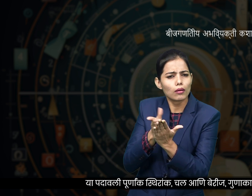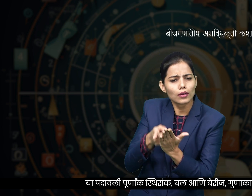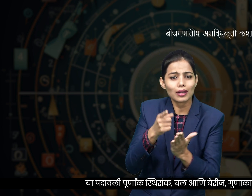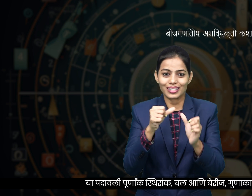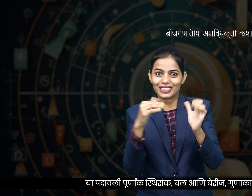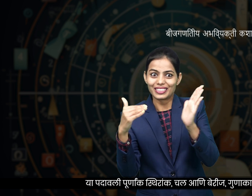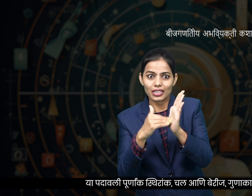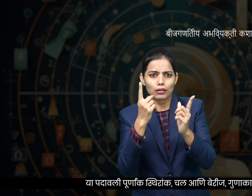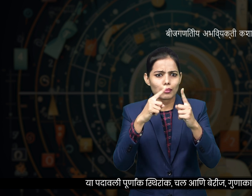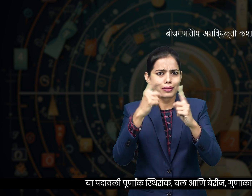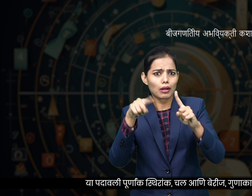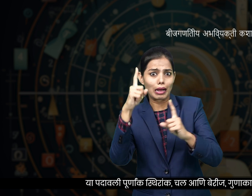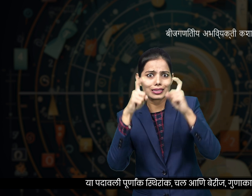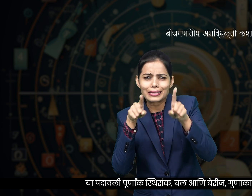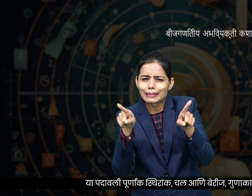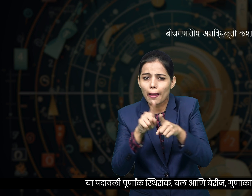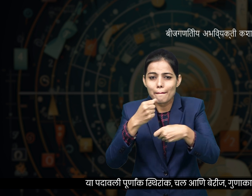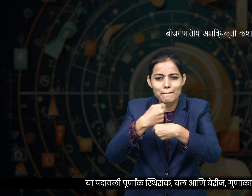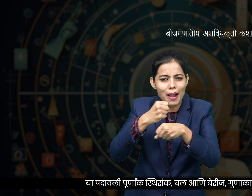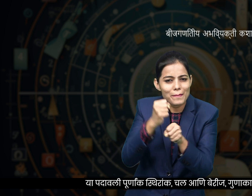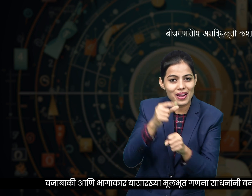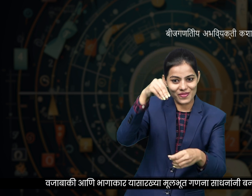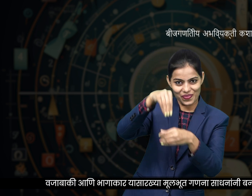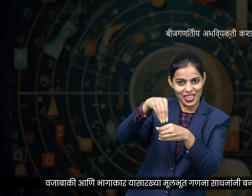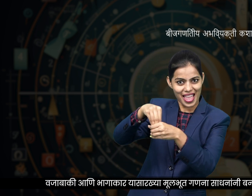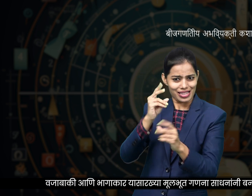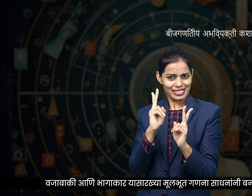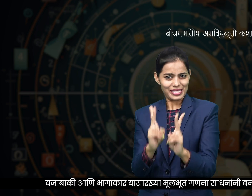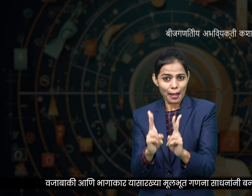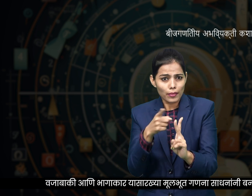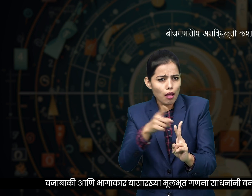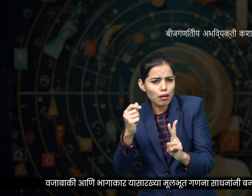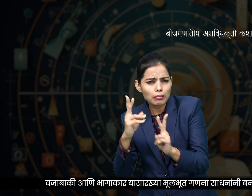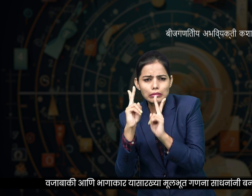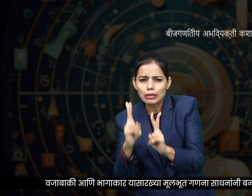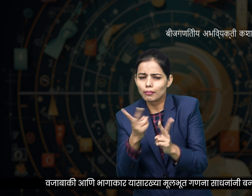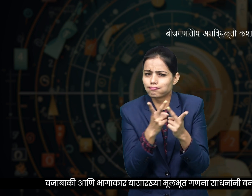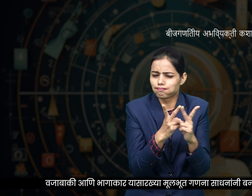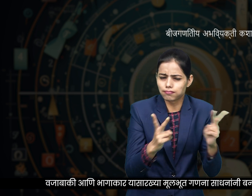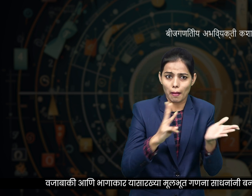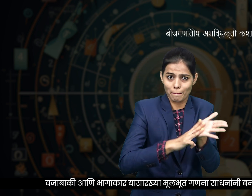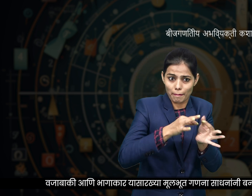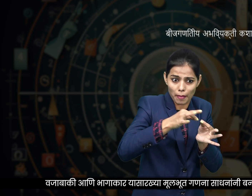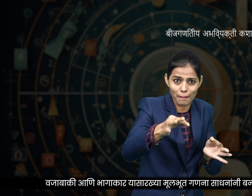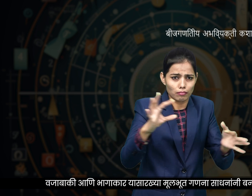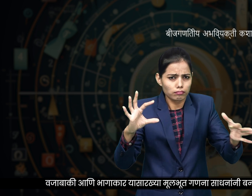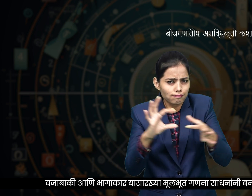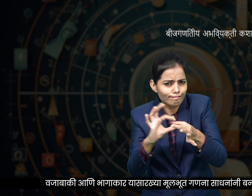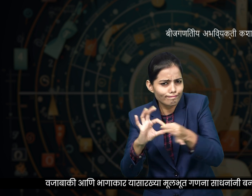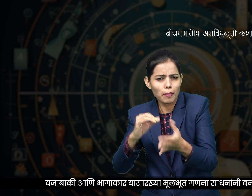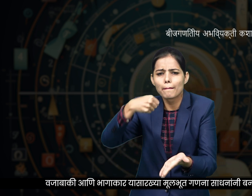पूर्णांक, स्थिरांक, चल आणि बेरीज, गुणाकार, वजाबाकी आणि भागाकार यासारख्या मूलभूत गणना